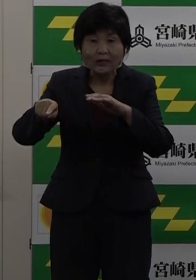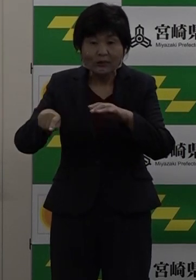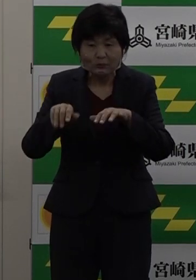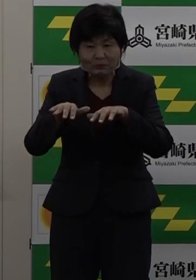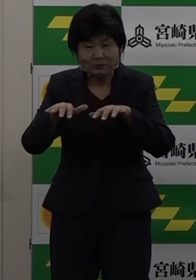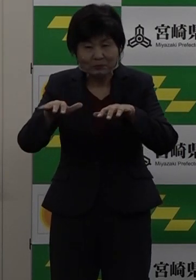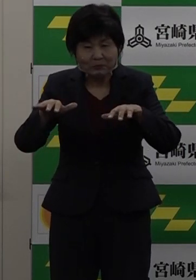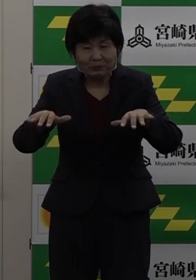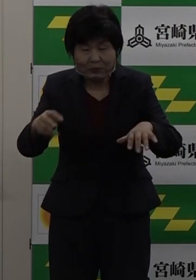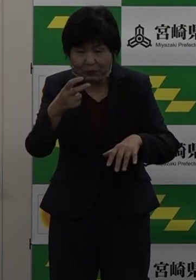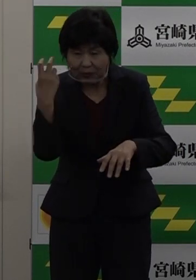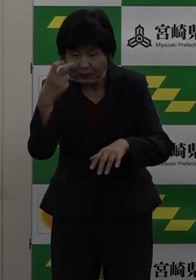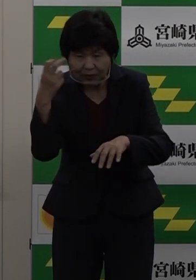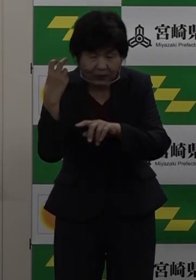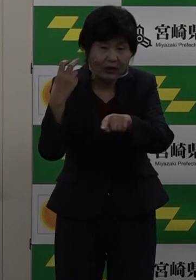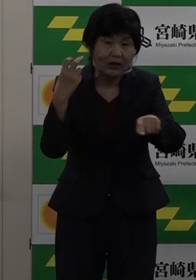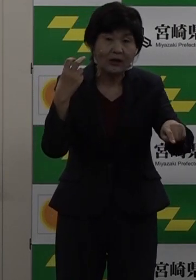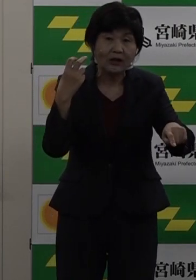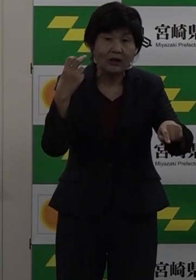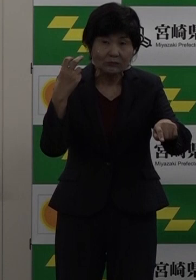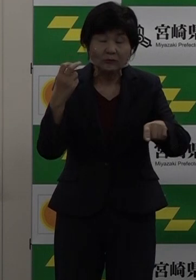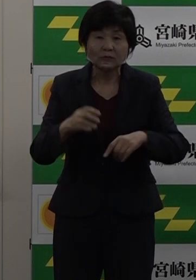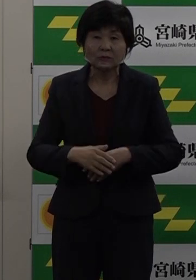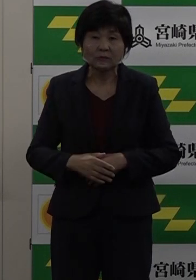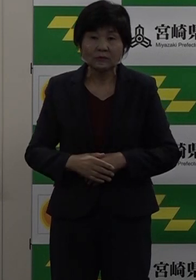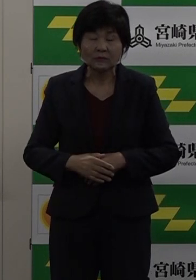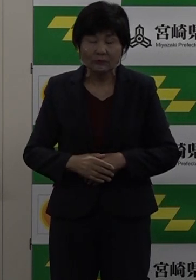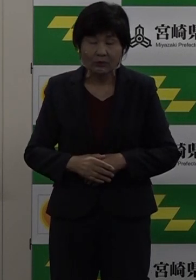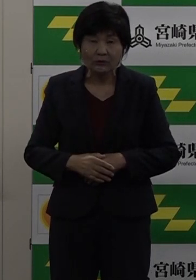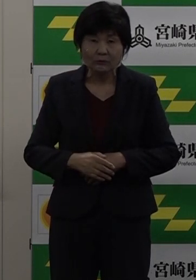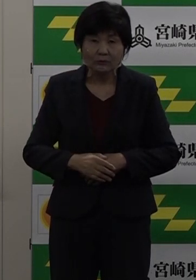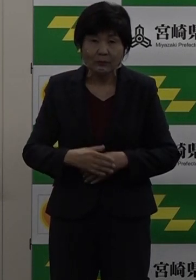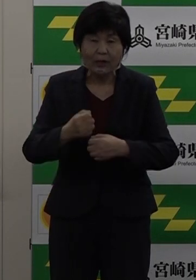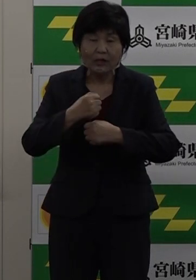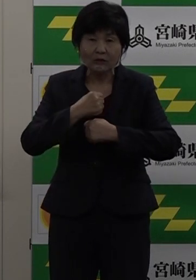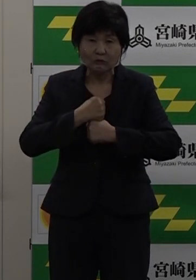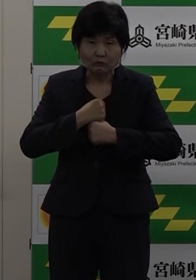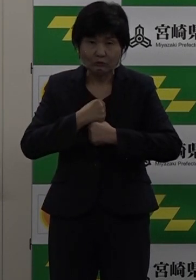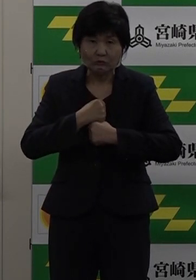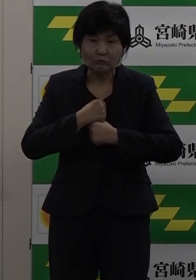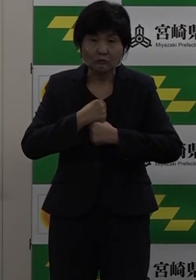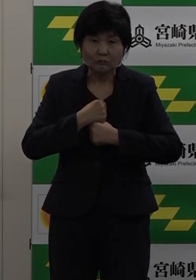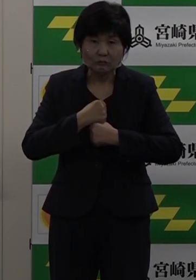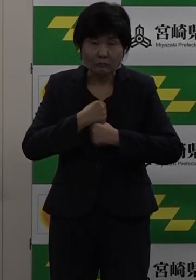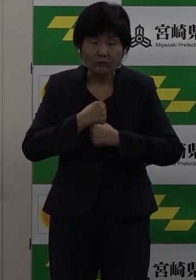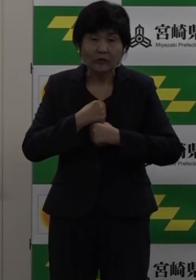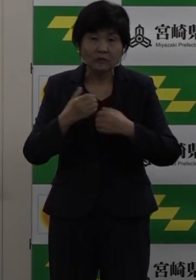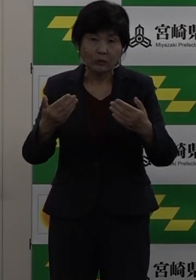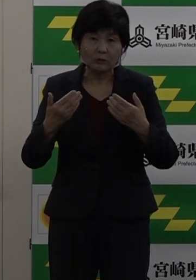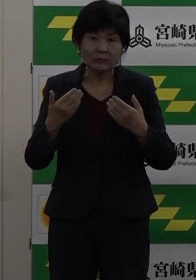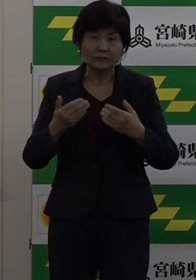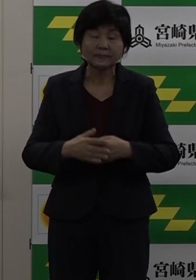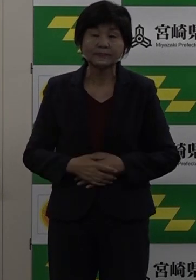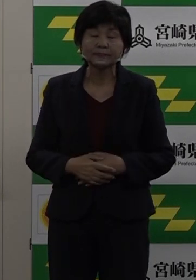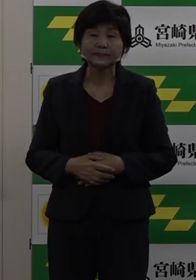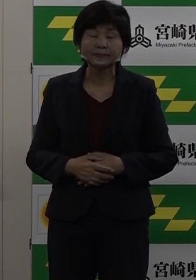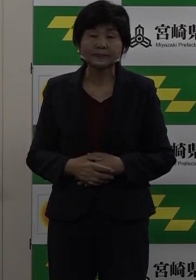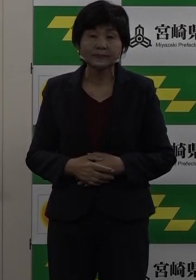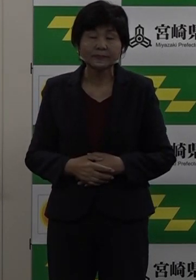ります。そういったところにも注意を払う必要があろうかというふうに考えております。